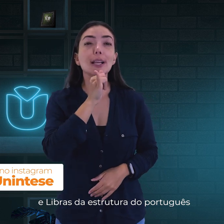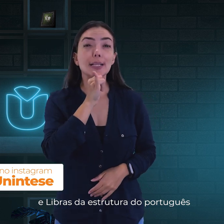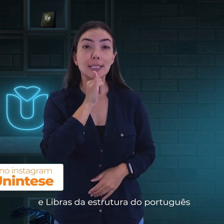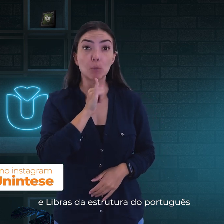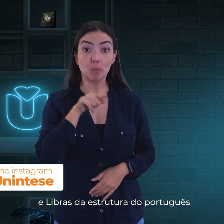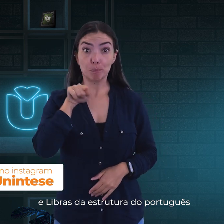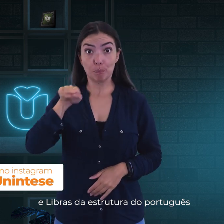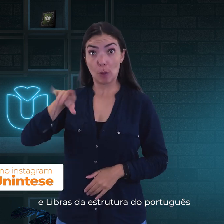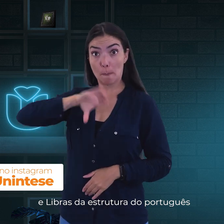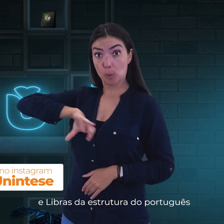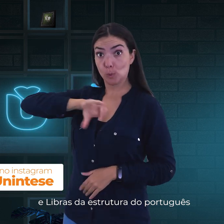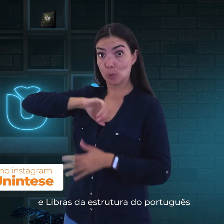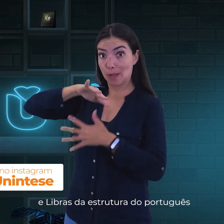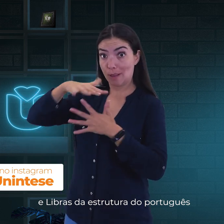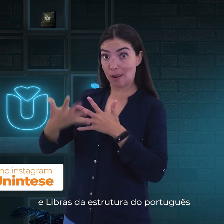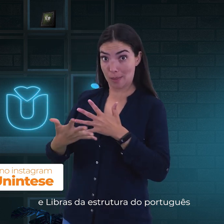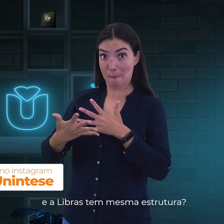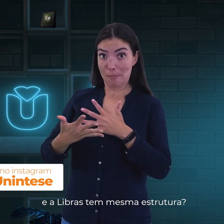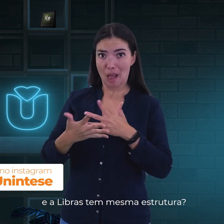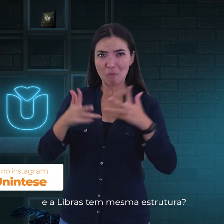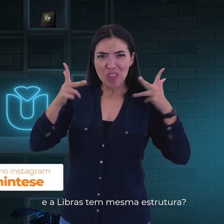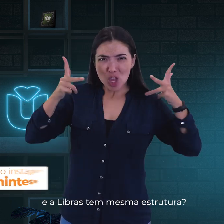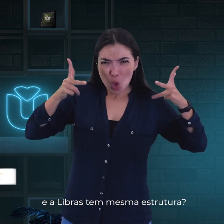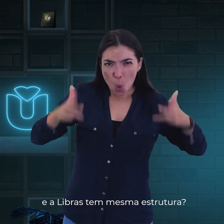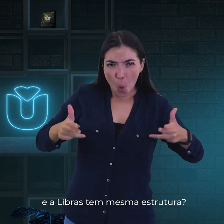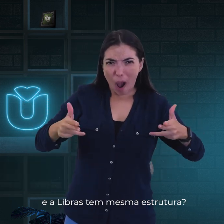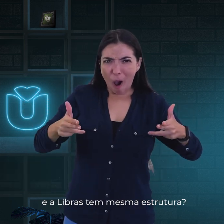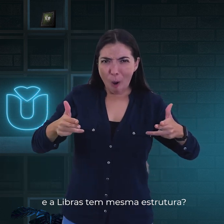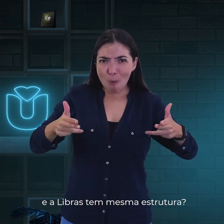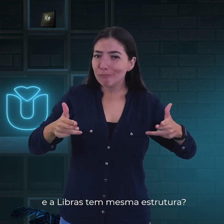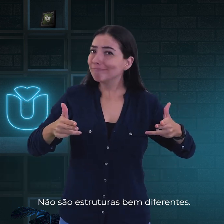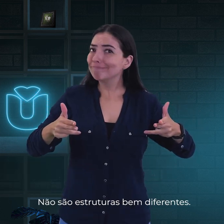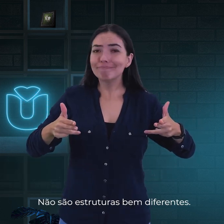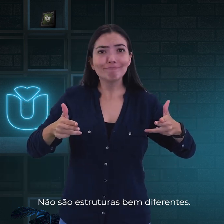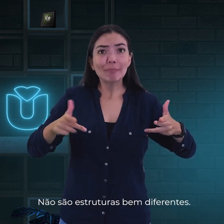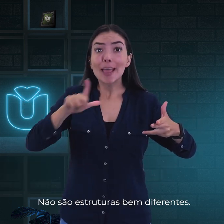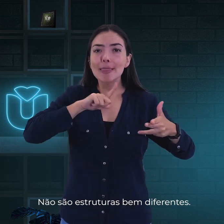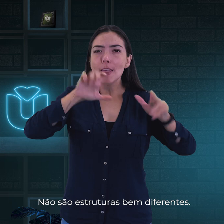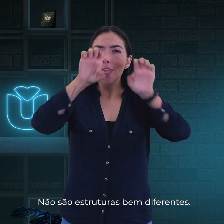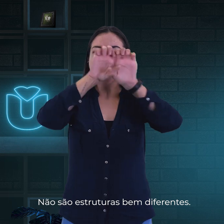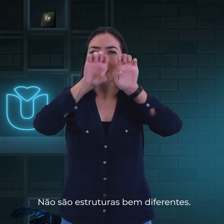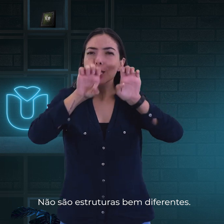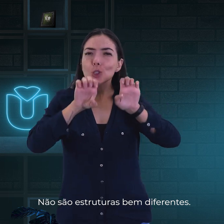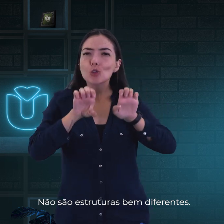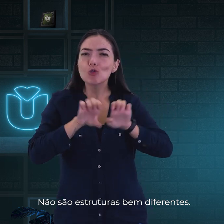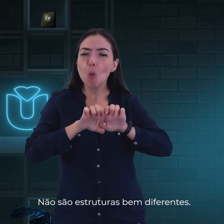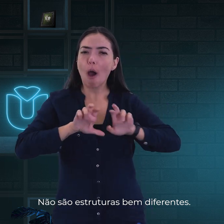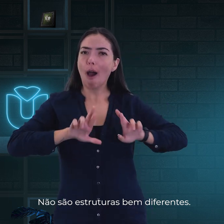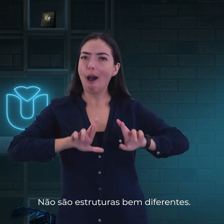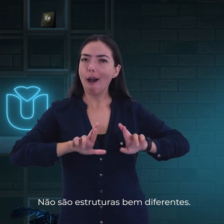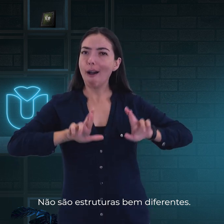Da estrutura do português e a Libras tem a mesma estrutura? Não, são estruturas bem